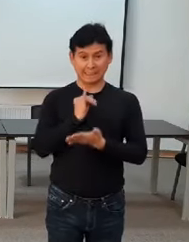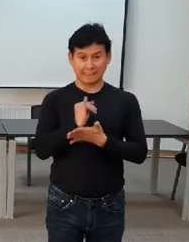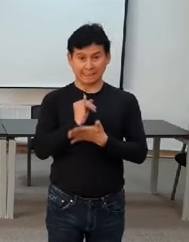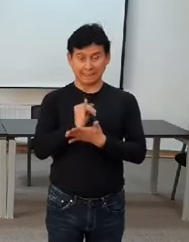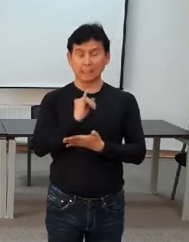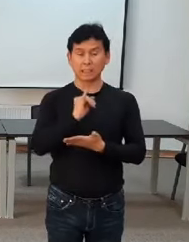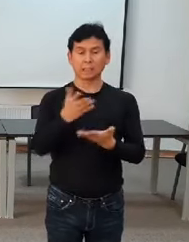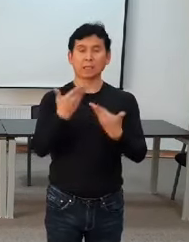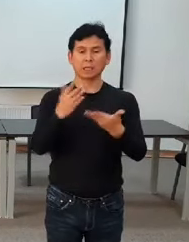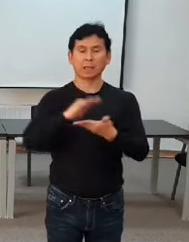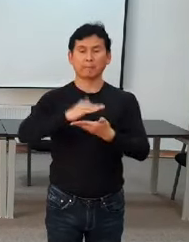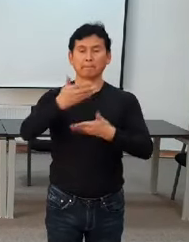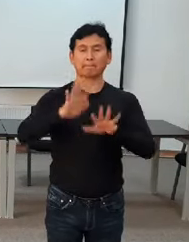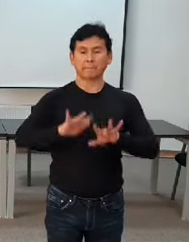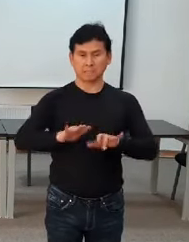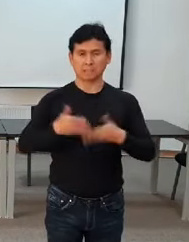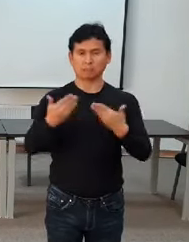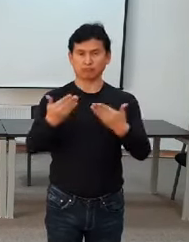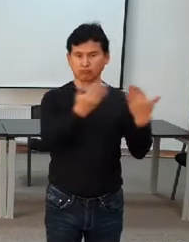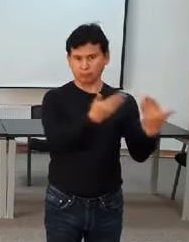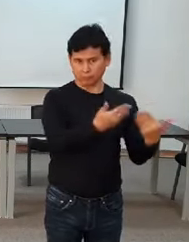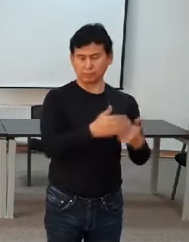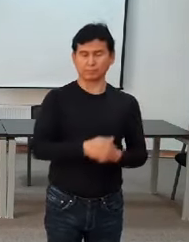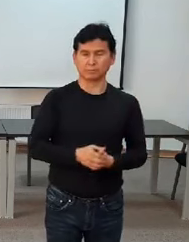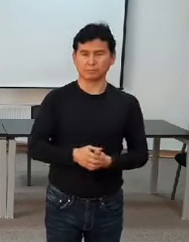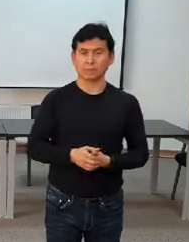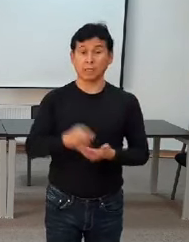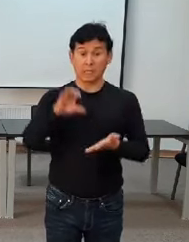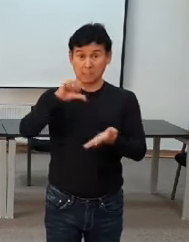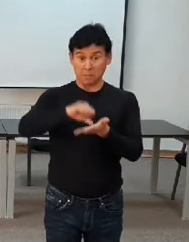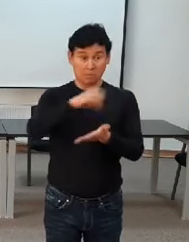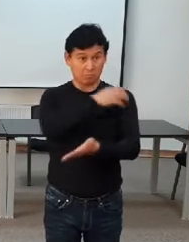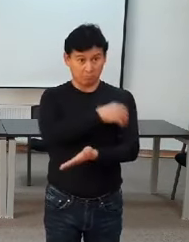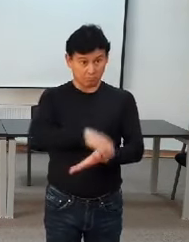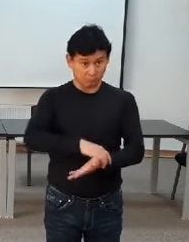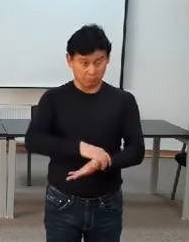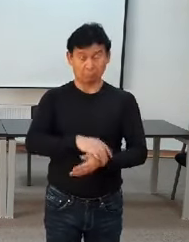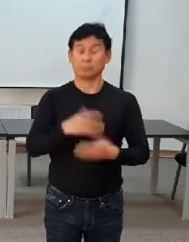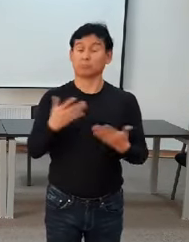a la entrega de los PC. Nosotros en el país teníamos